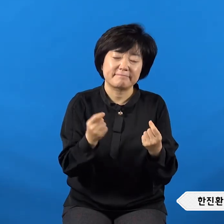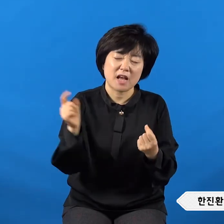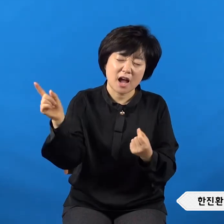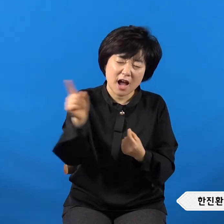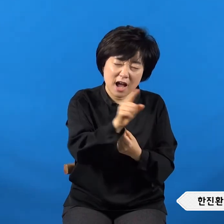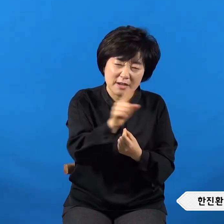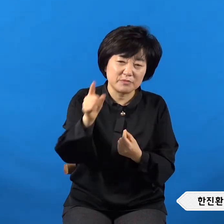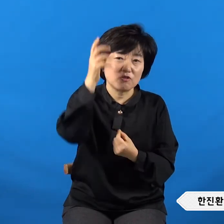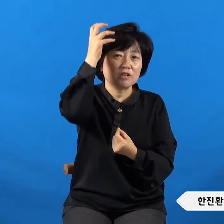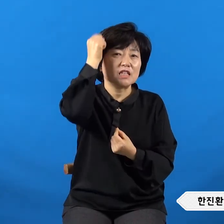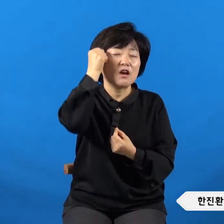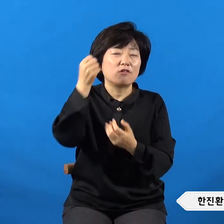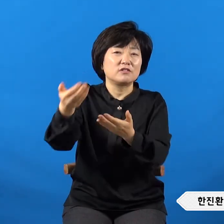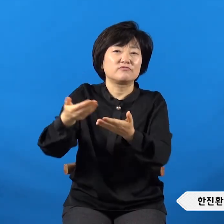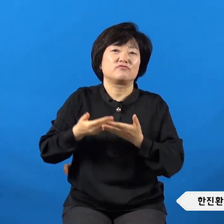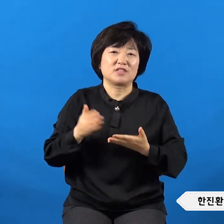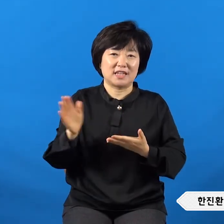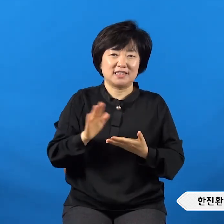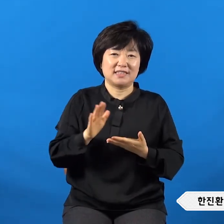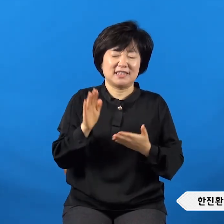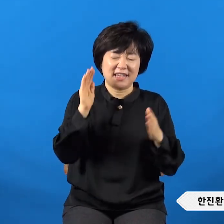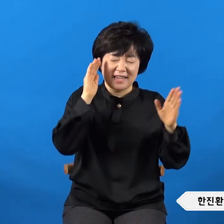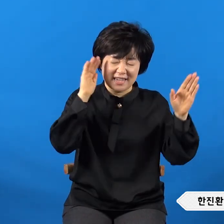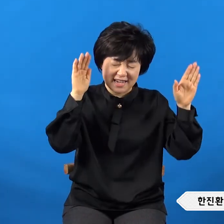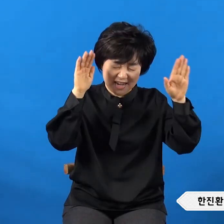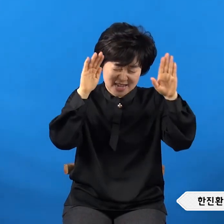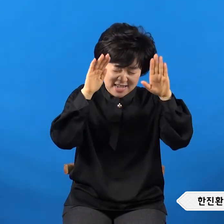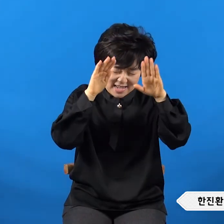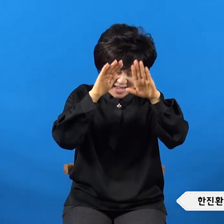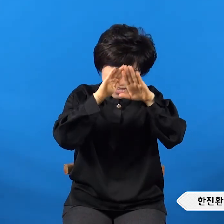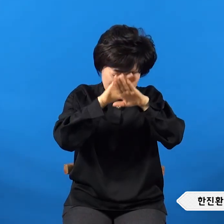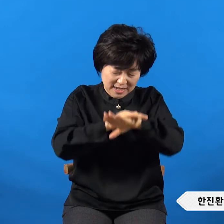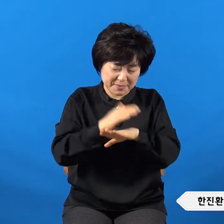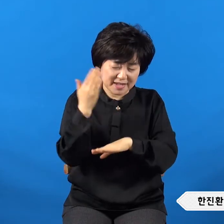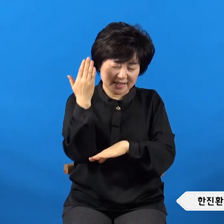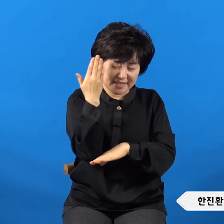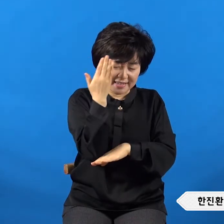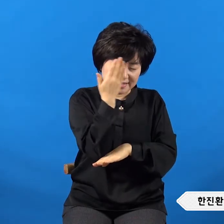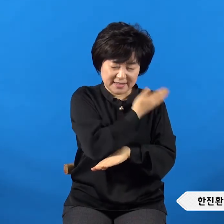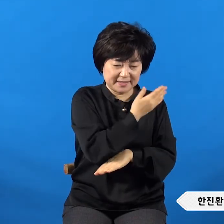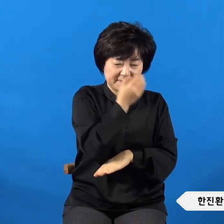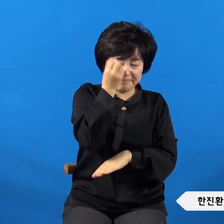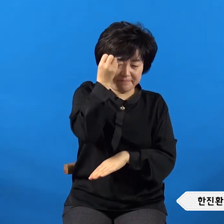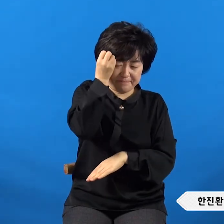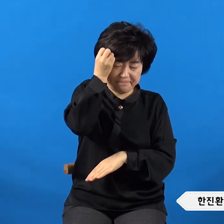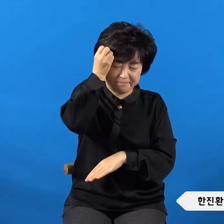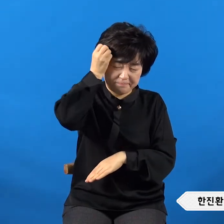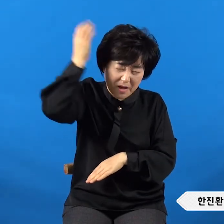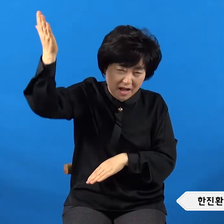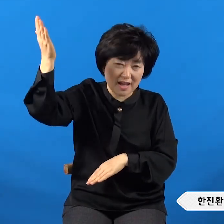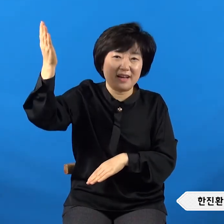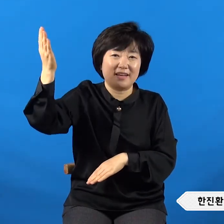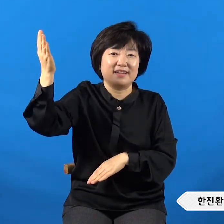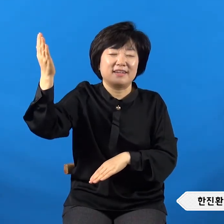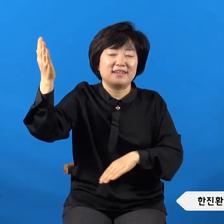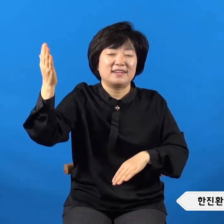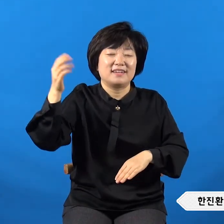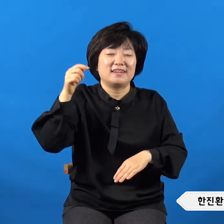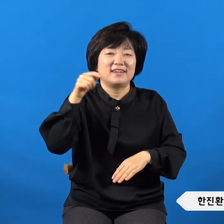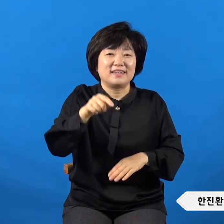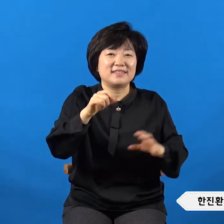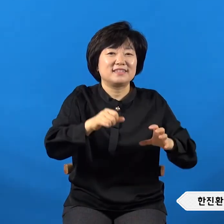그렇게 아무도 기억해주지 않는 캄캄한 망각의 세계 속으로 사라져가야 한다는 것을